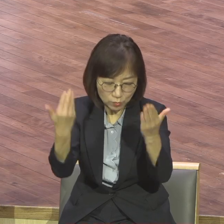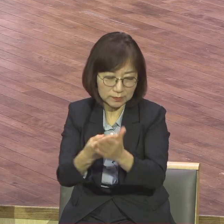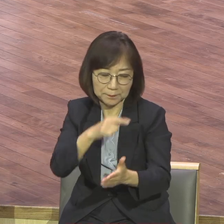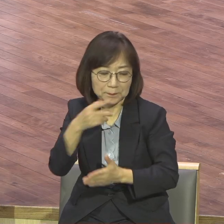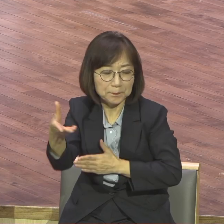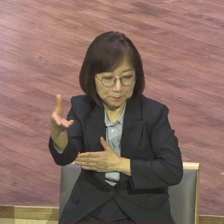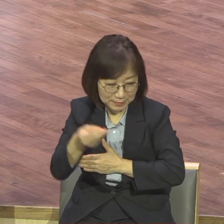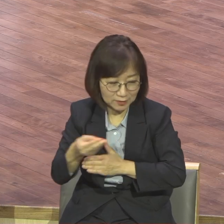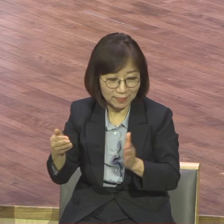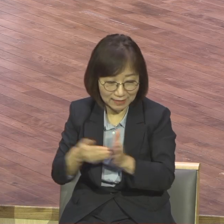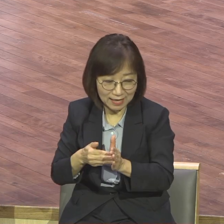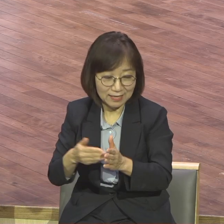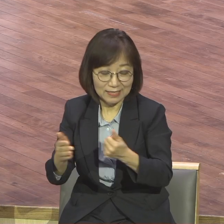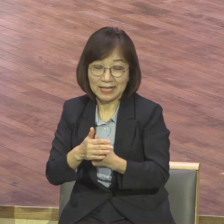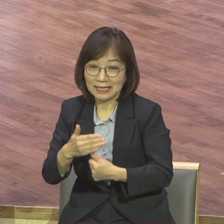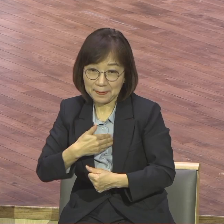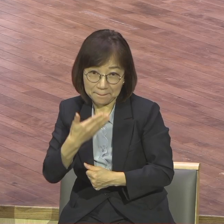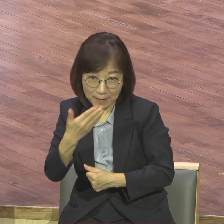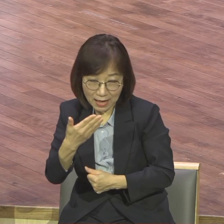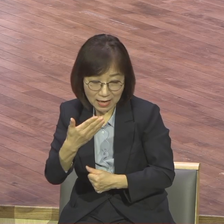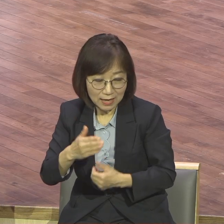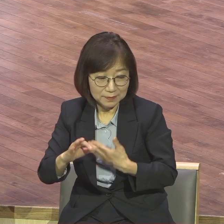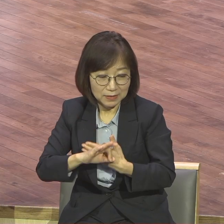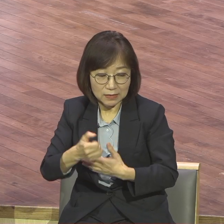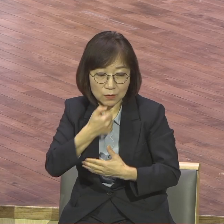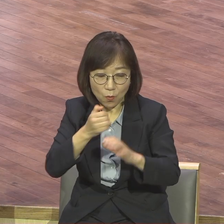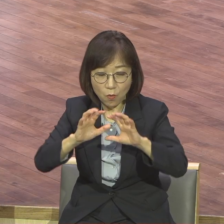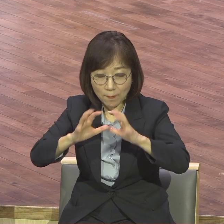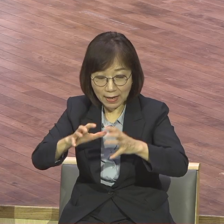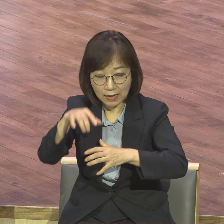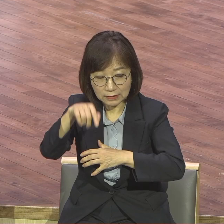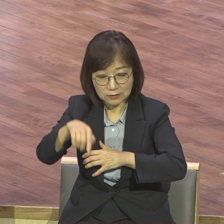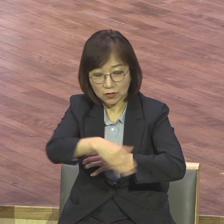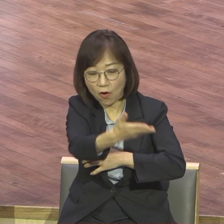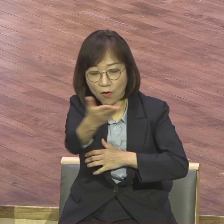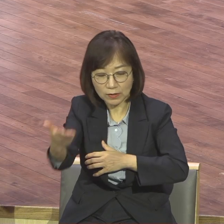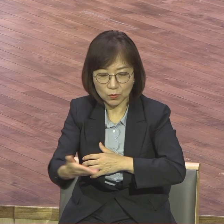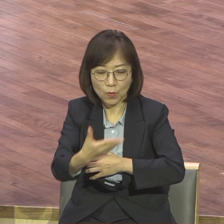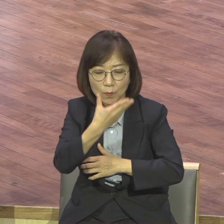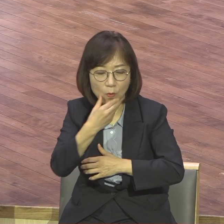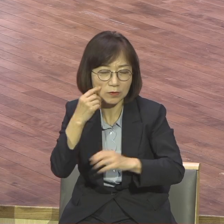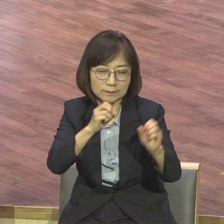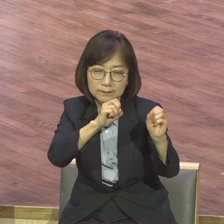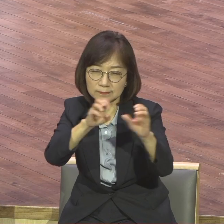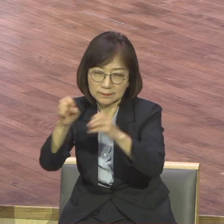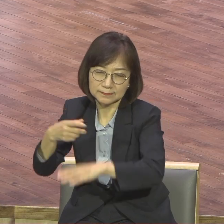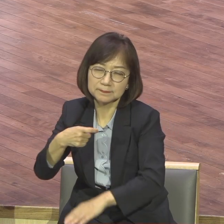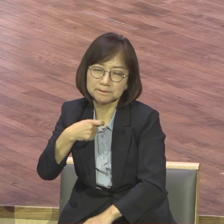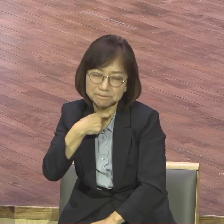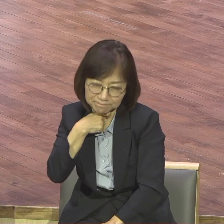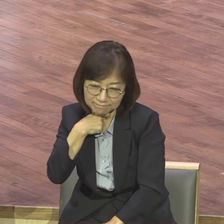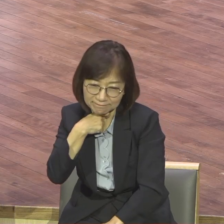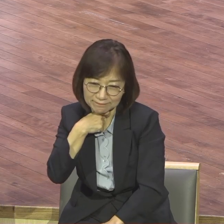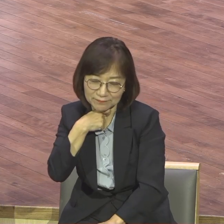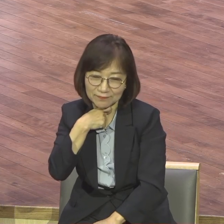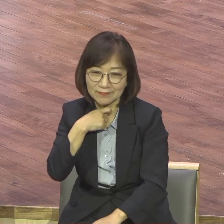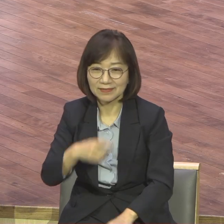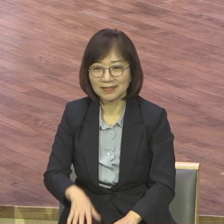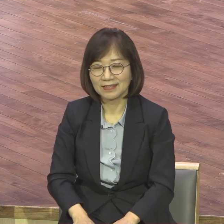그러므로 나는 할 수 있는 대로 로마에 있는 너희에게도 복음 전하기를 원하노라.